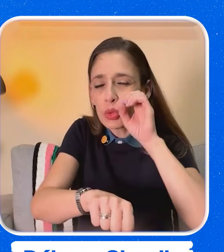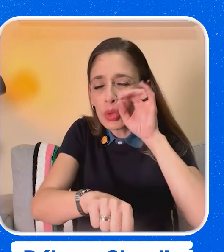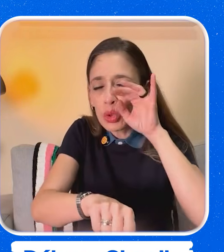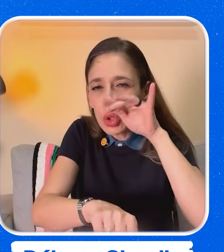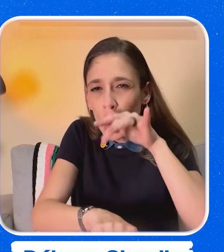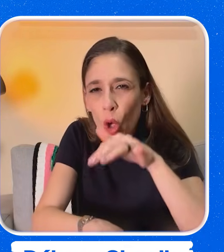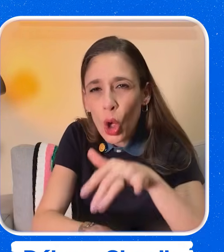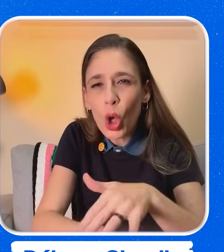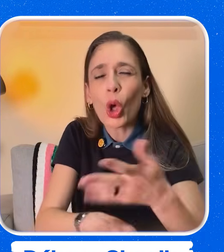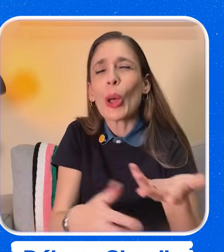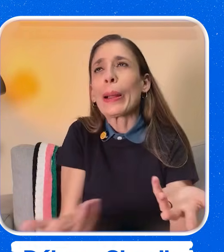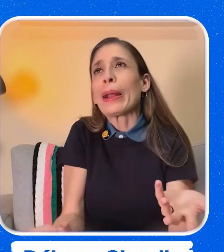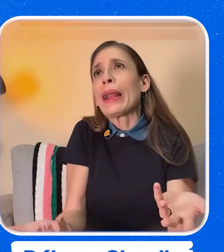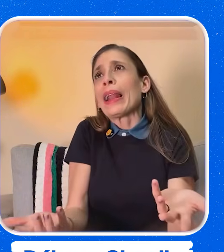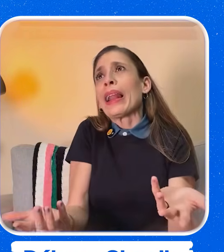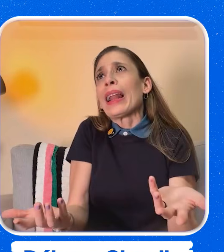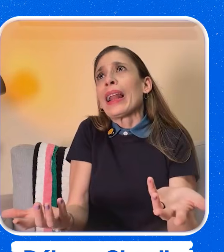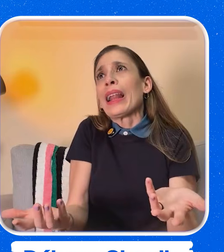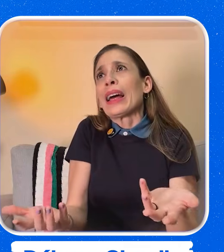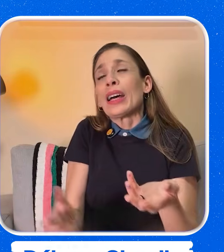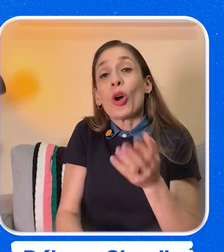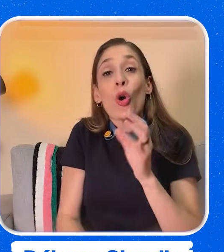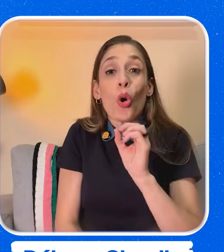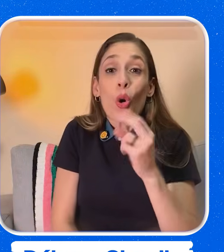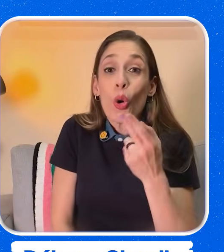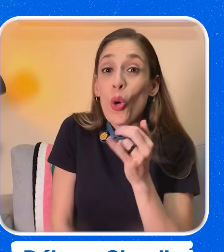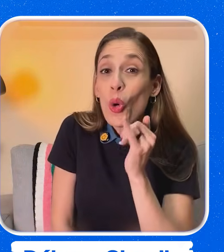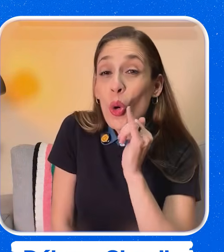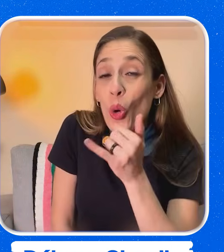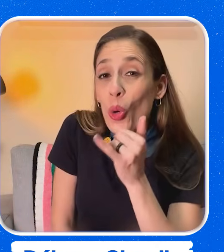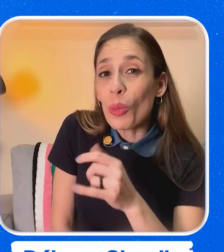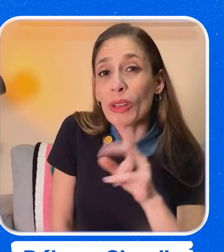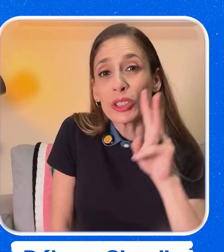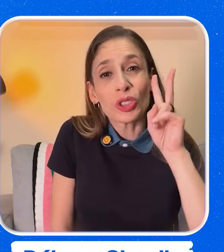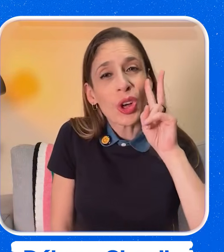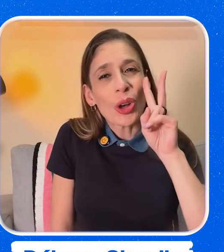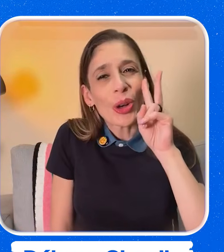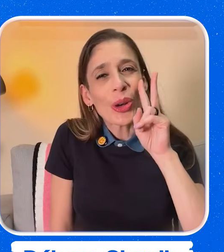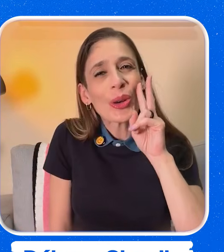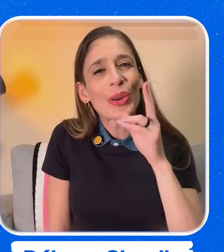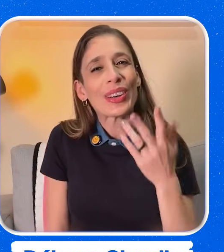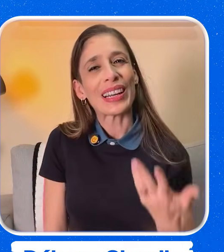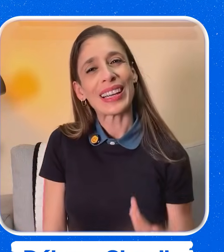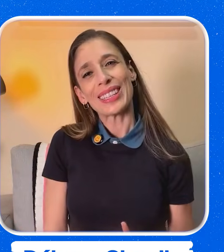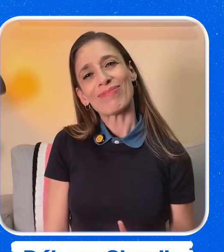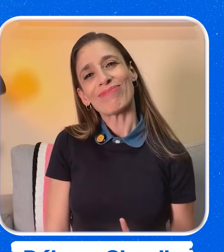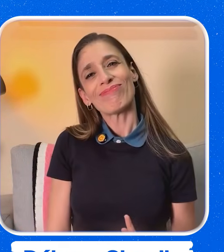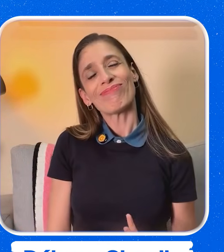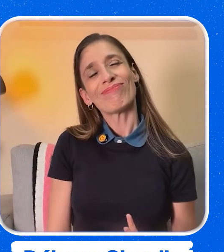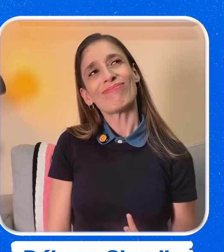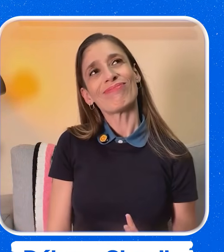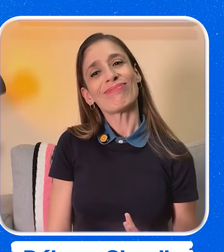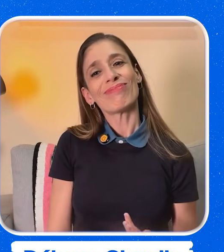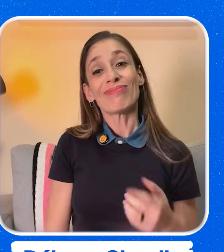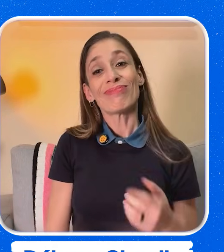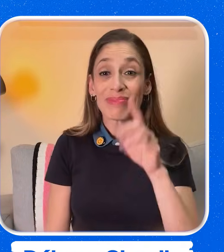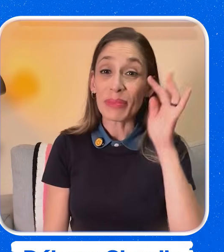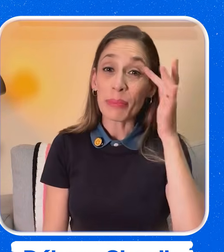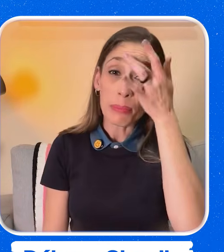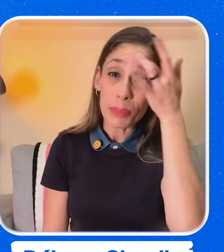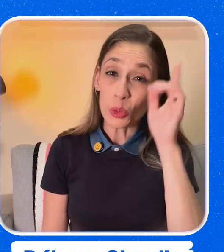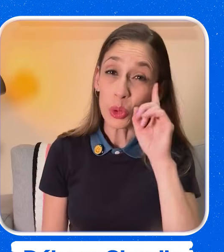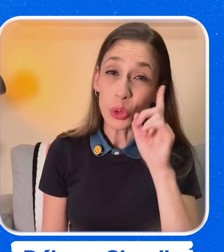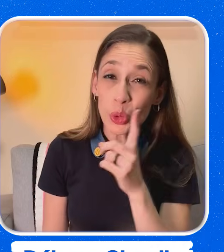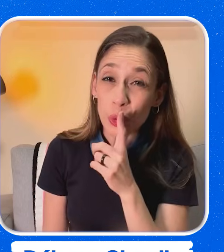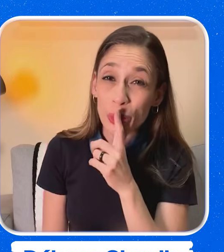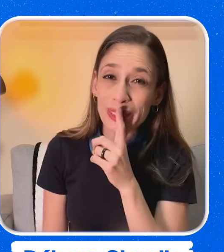aquela pessoa contar durante a sessão aquela história, né? E quando é uma pessoa surda, para mim